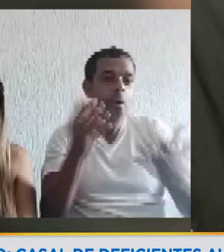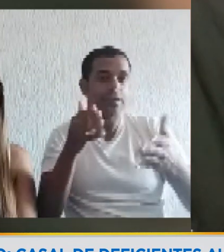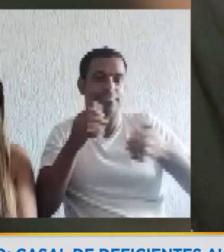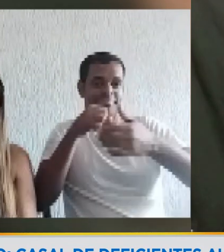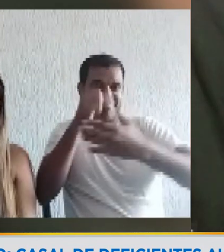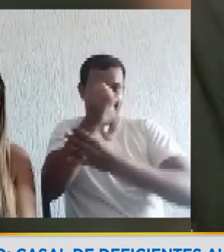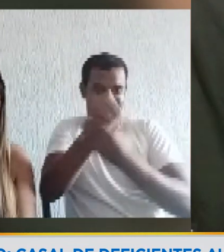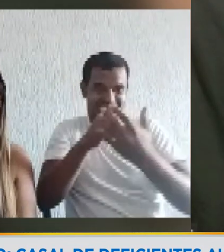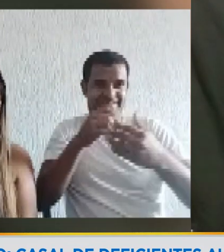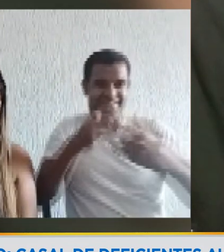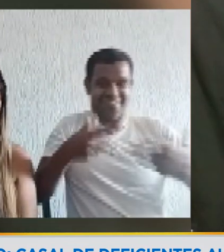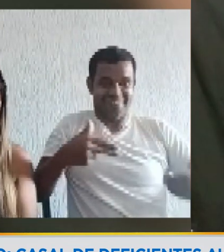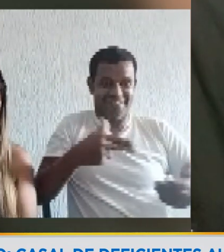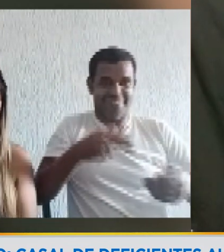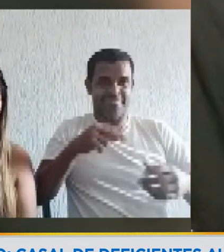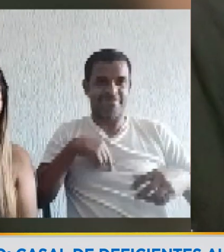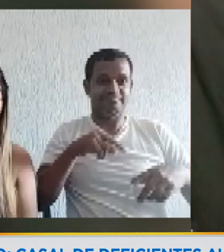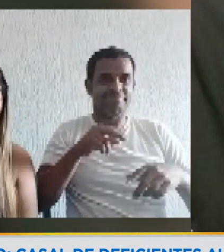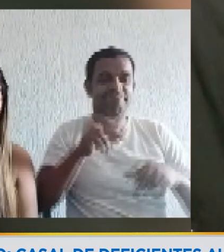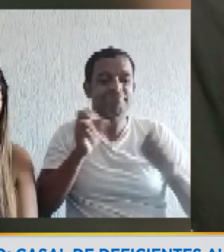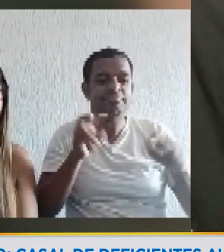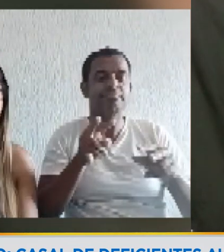Mas a enfermeira